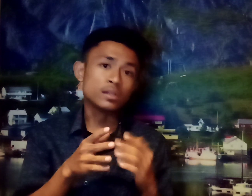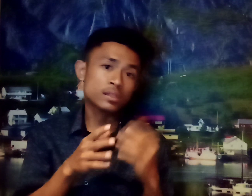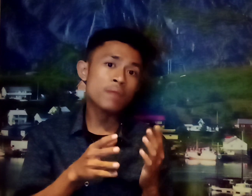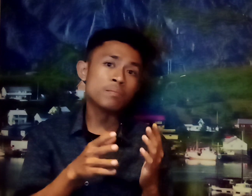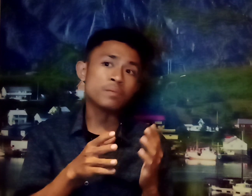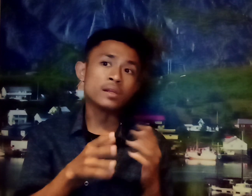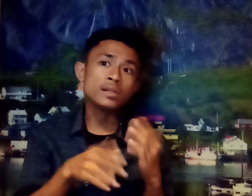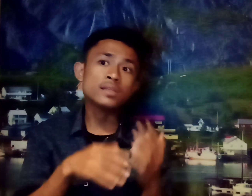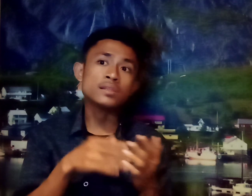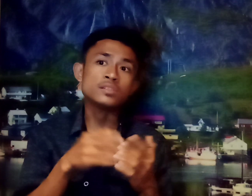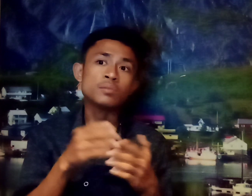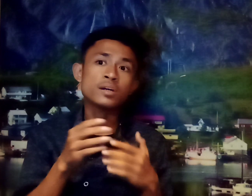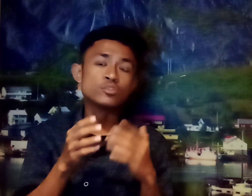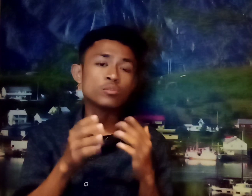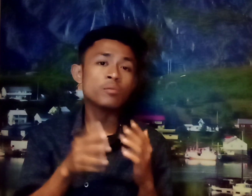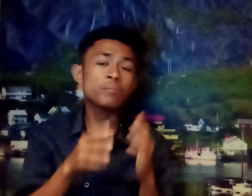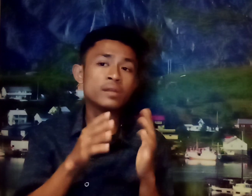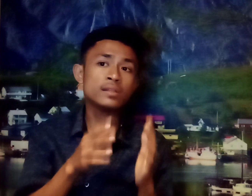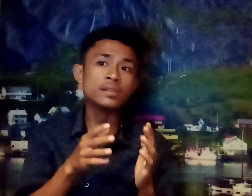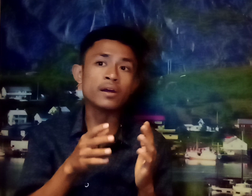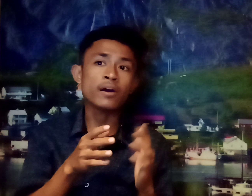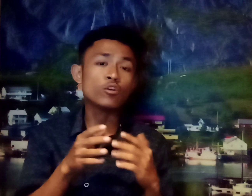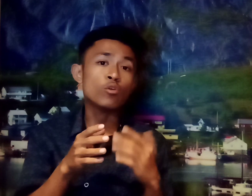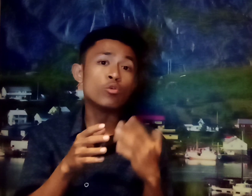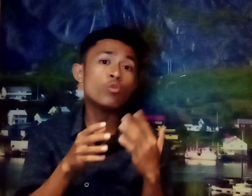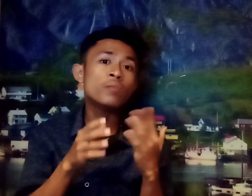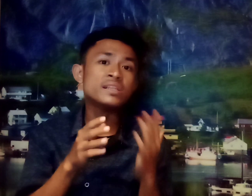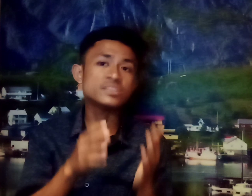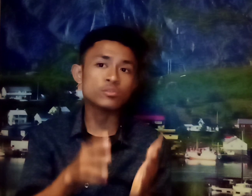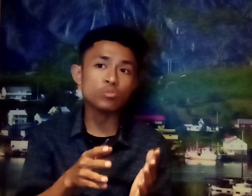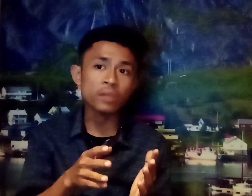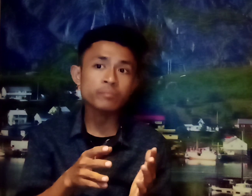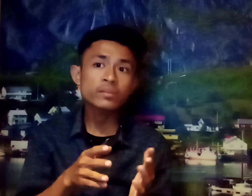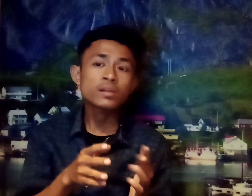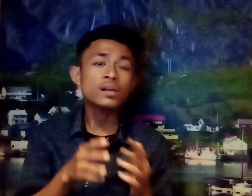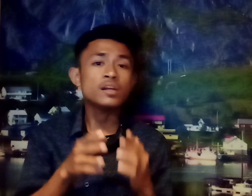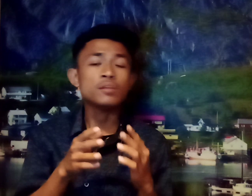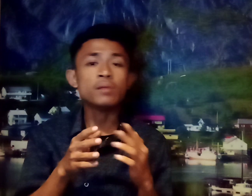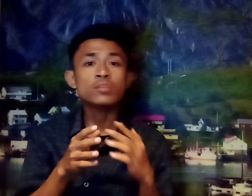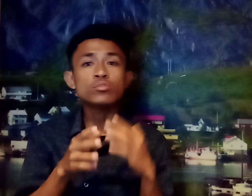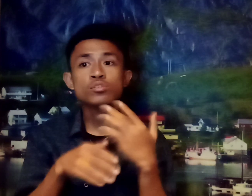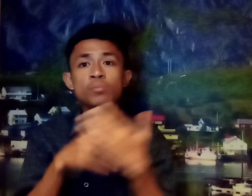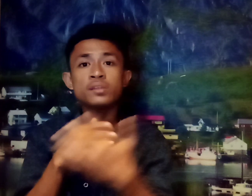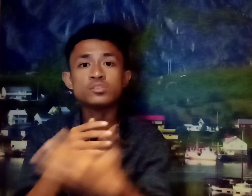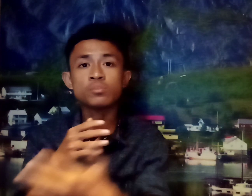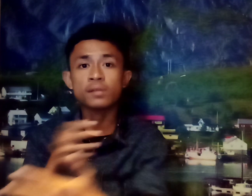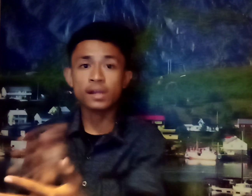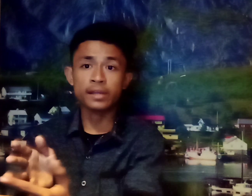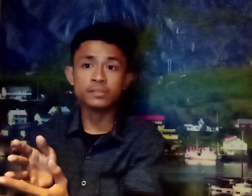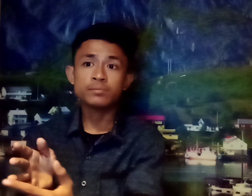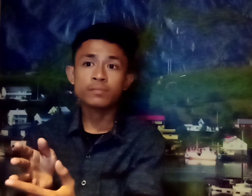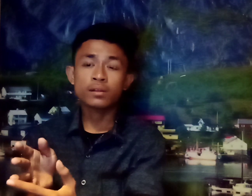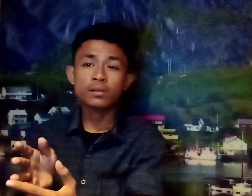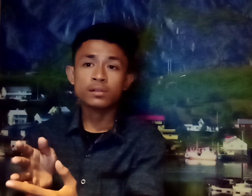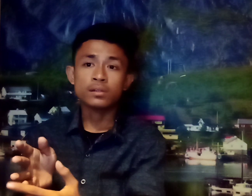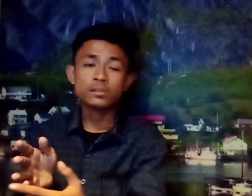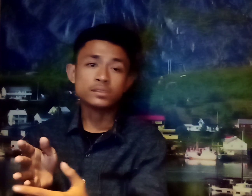serta peneliti sebagai instrumen penelitian atau human instrument dan dibantu instrumen-instrumen lain,